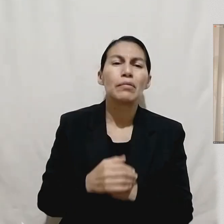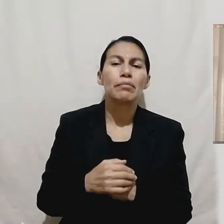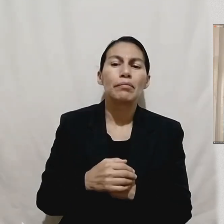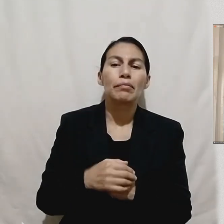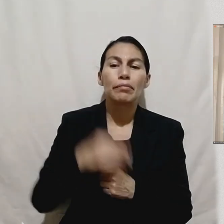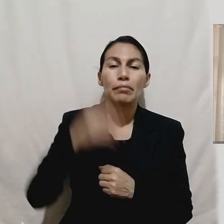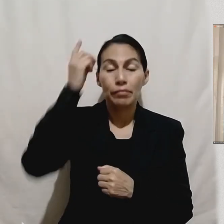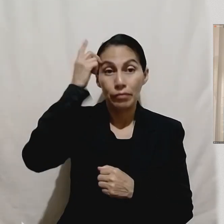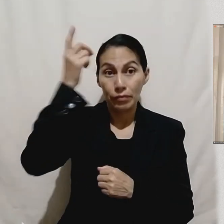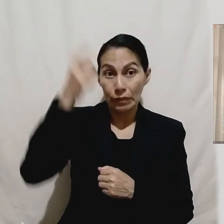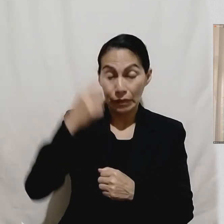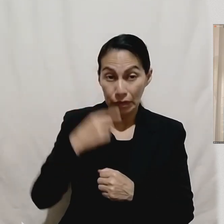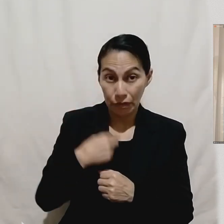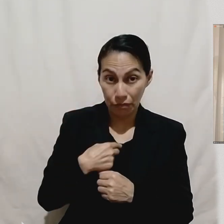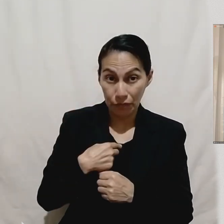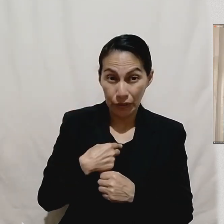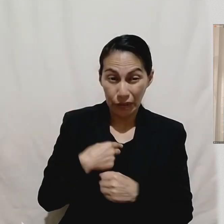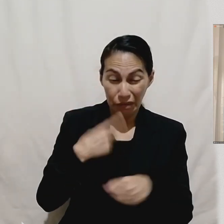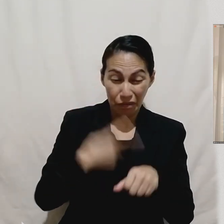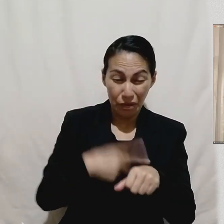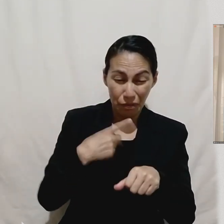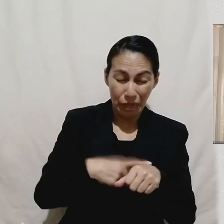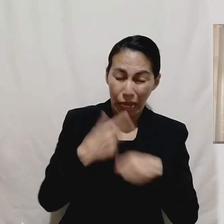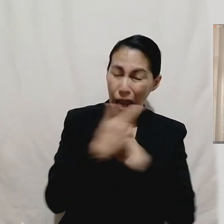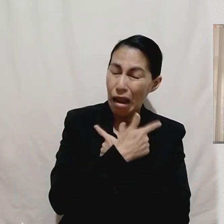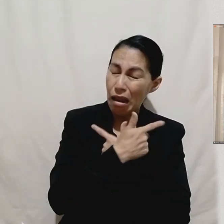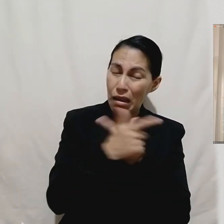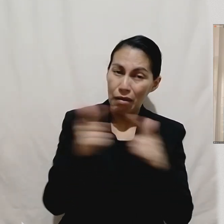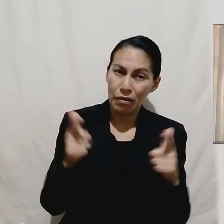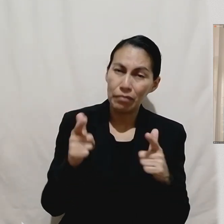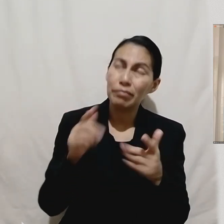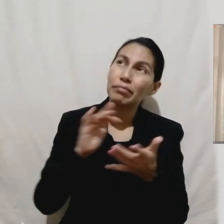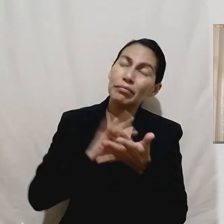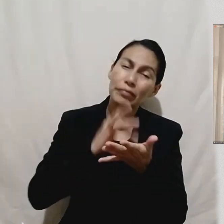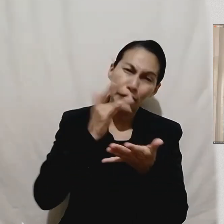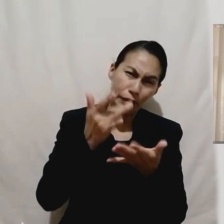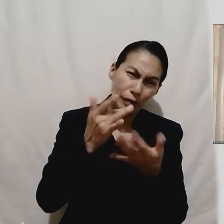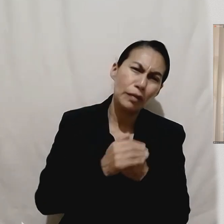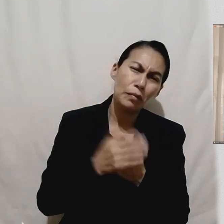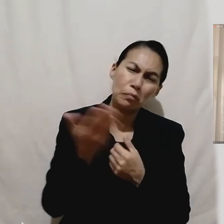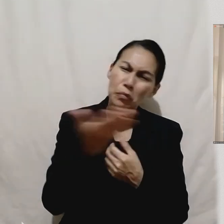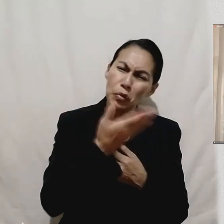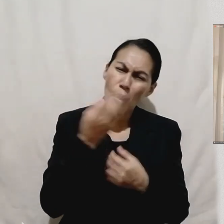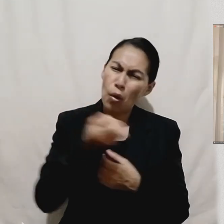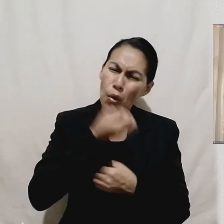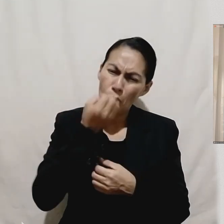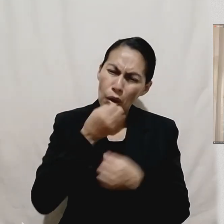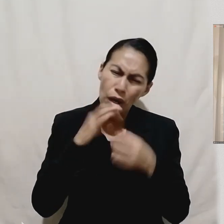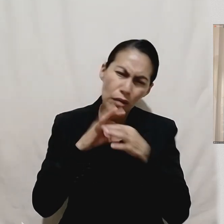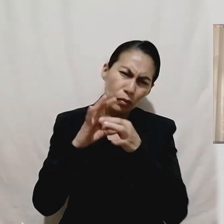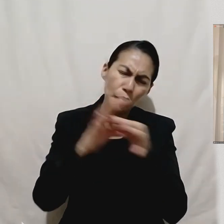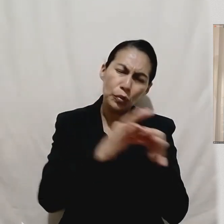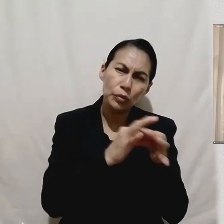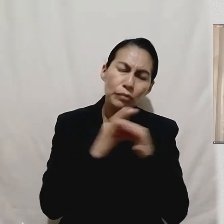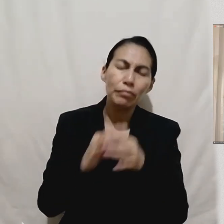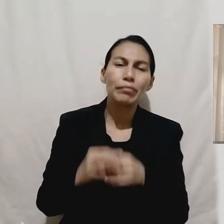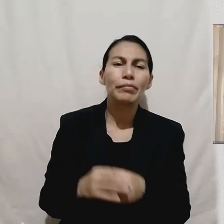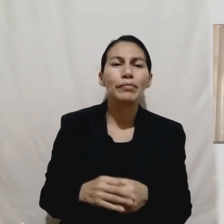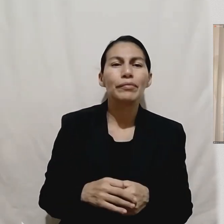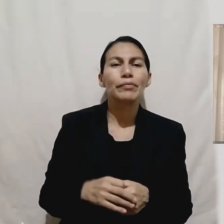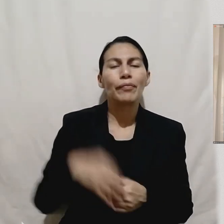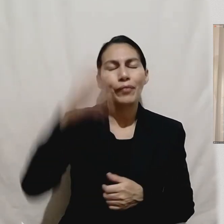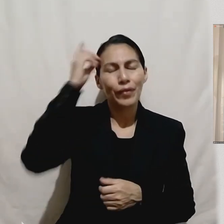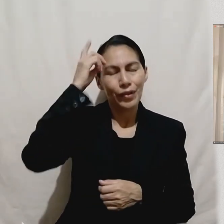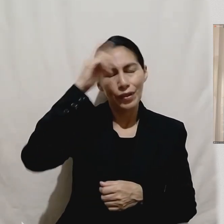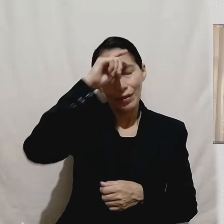quedar completamente libre de esa dura enfermedad Gracias por unirse conmigo en oraciones